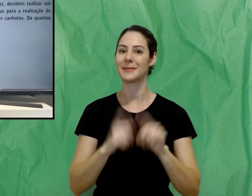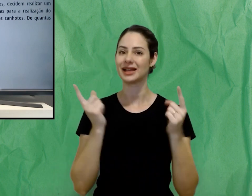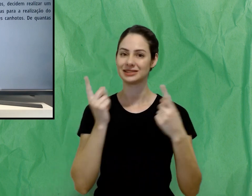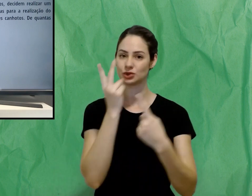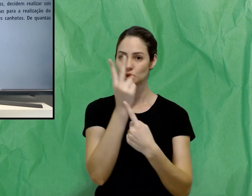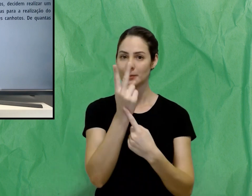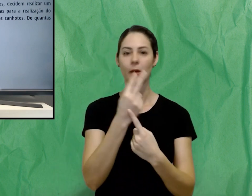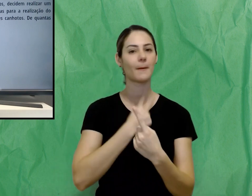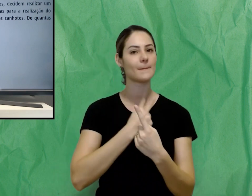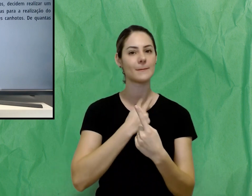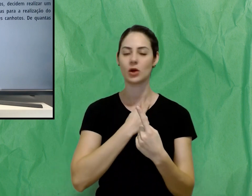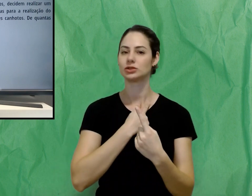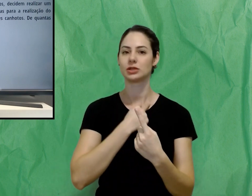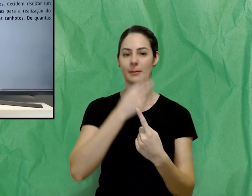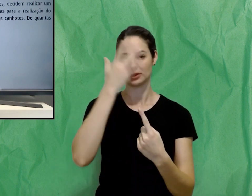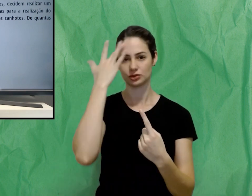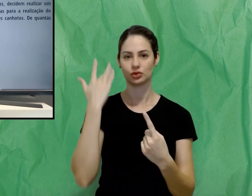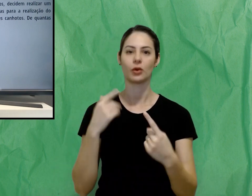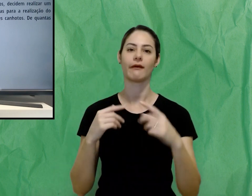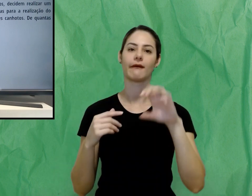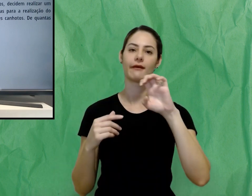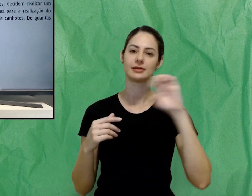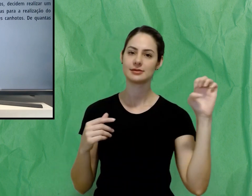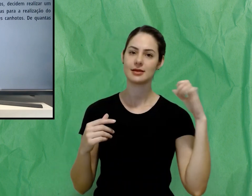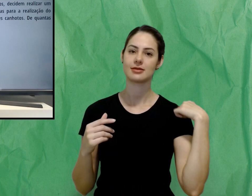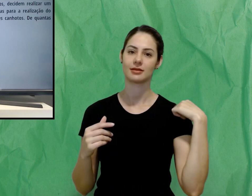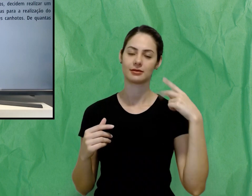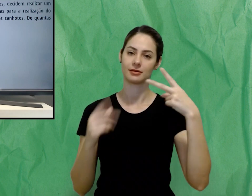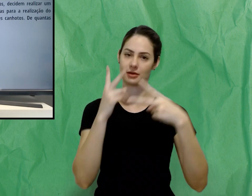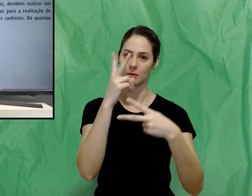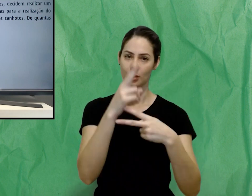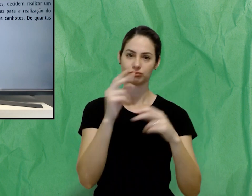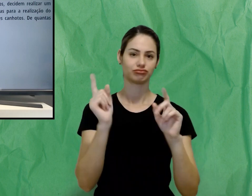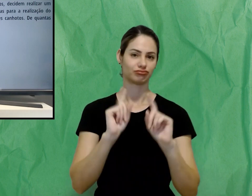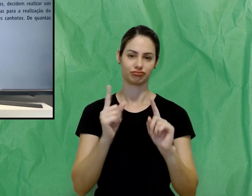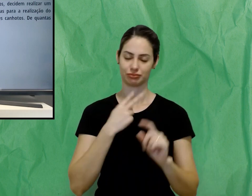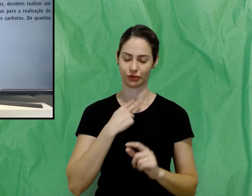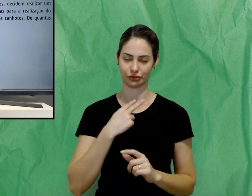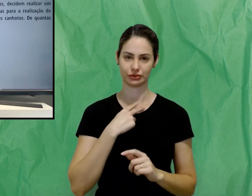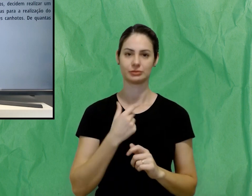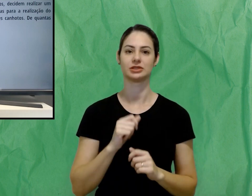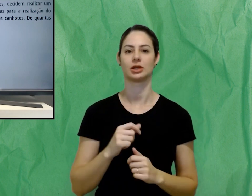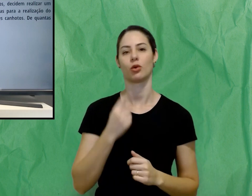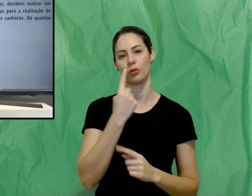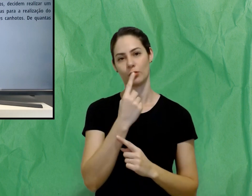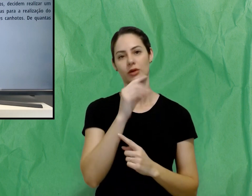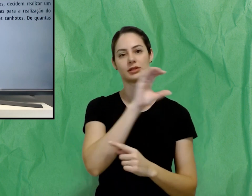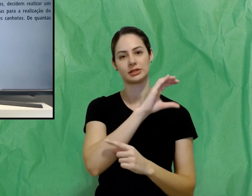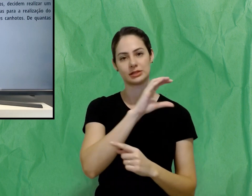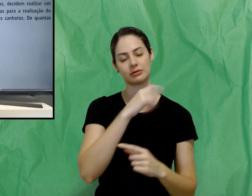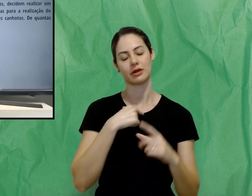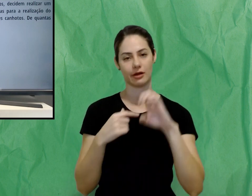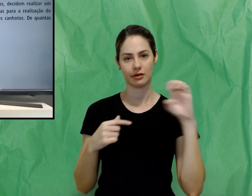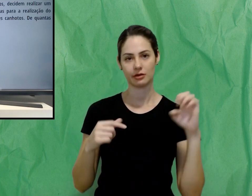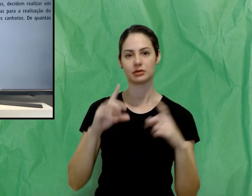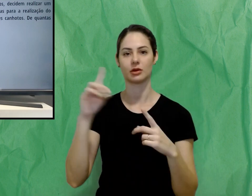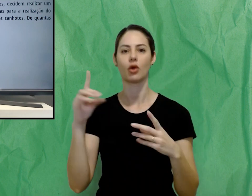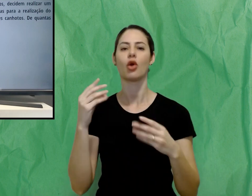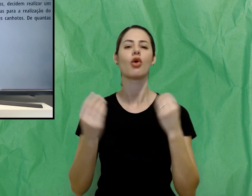2 jogadores canhotos. De quantas maneiras diferentes pode ser formada essas 4